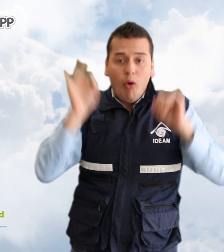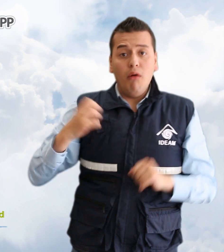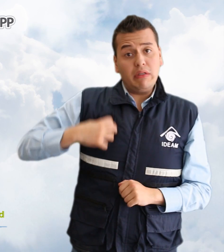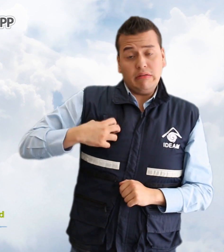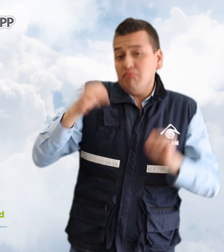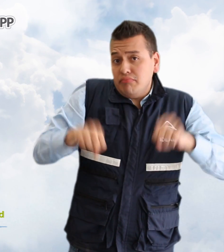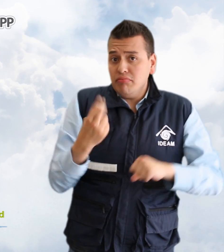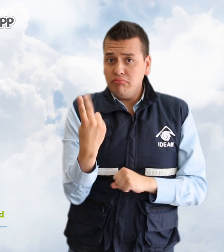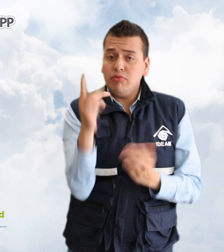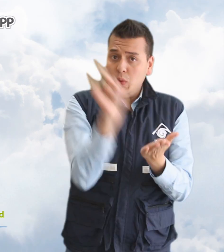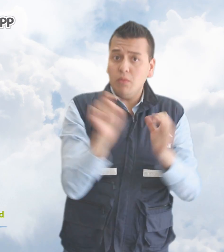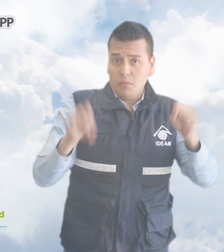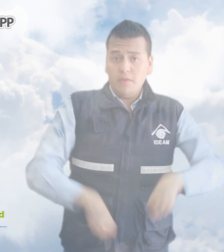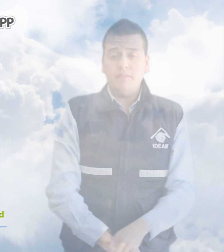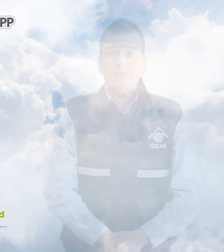y Android.